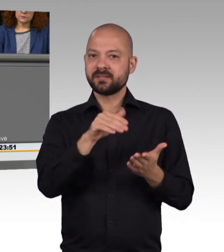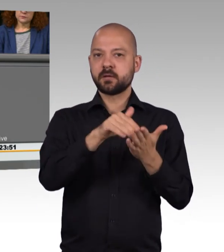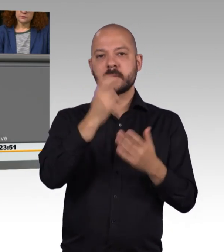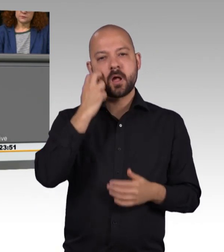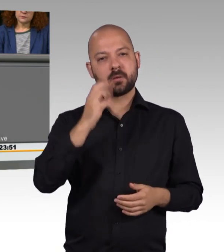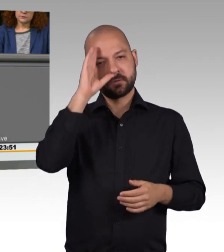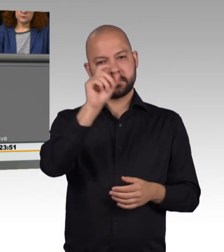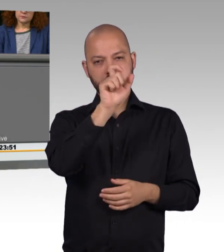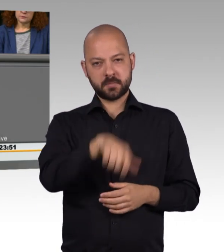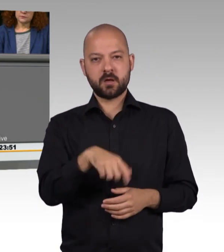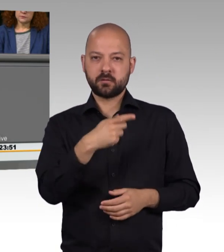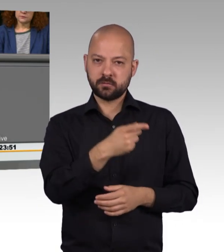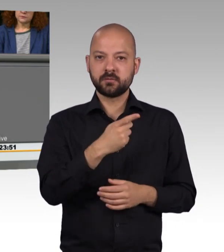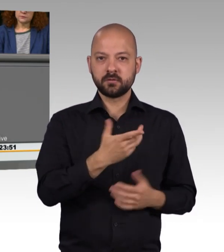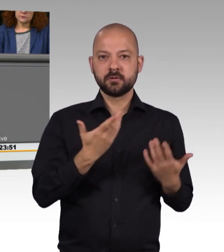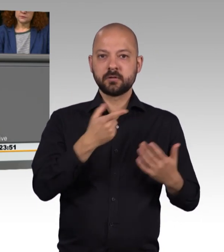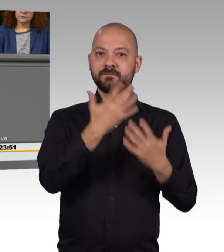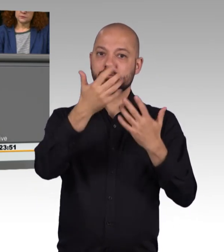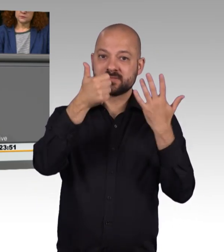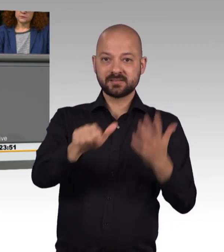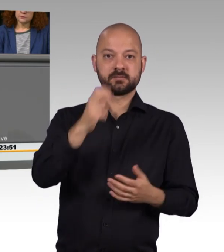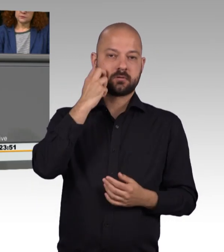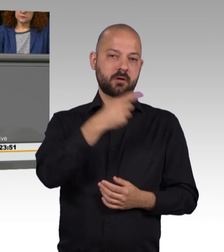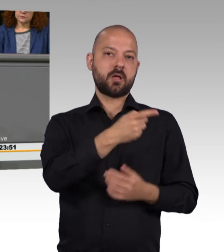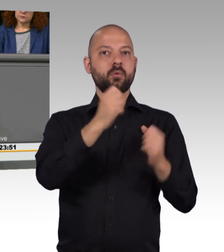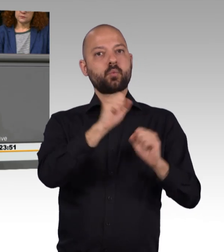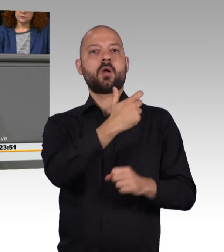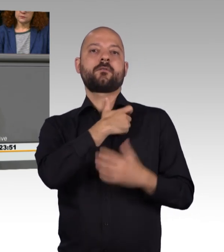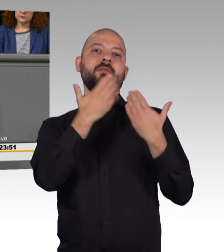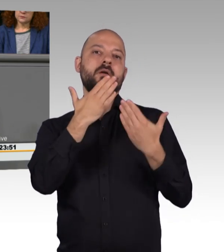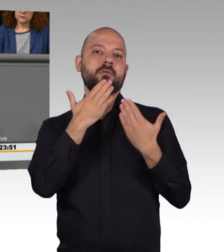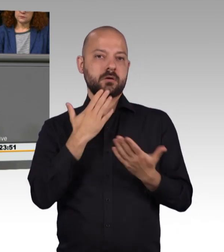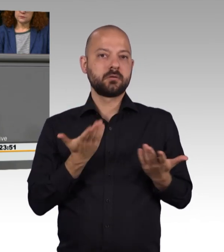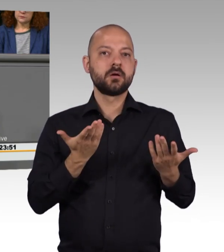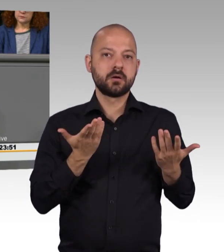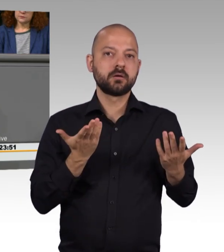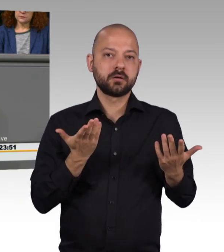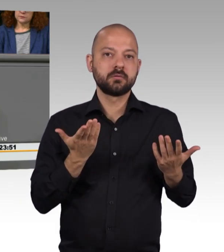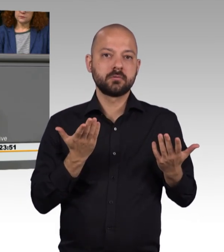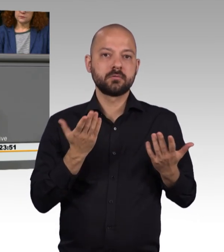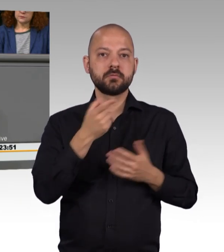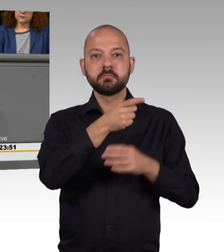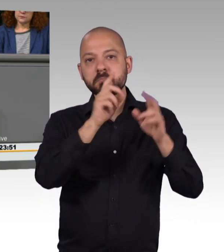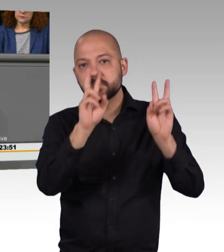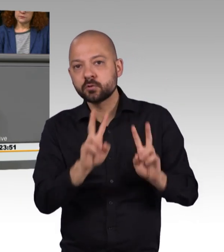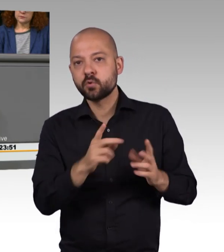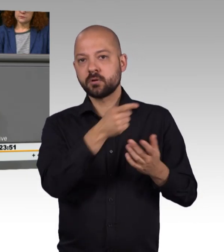Jahre alt, der sich bedankt hat bei mir über seinen Betreuer, dass er erstmals in seinem Leben jetzt